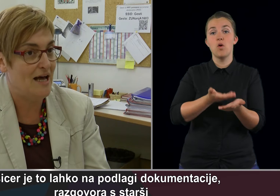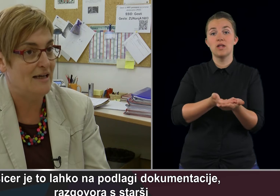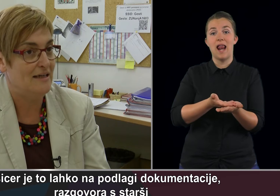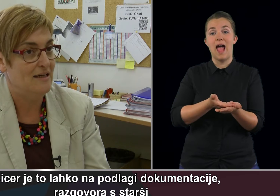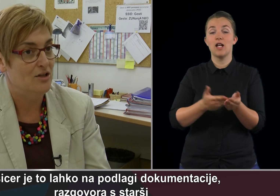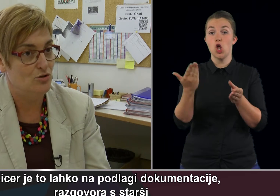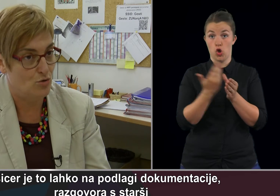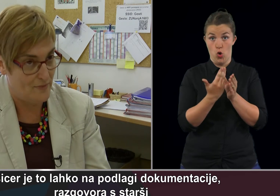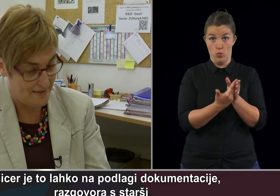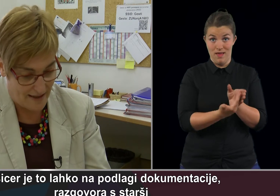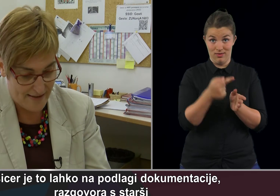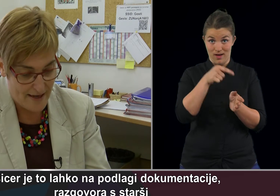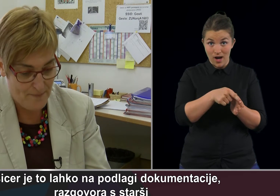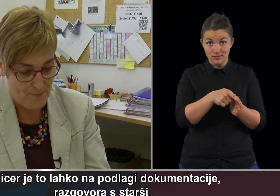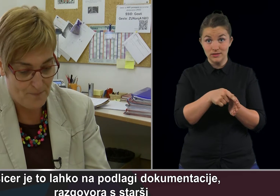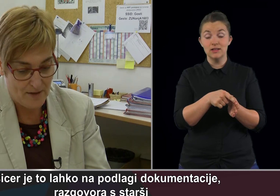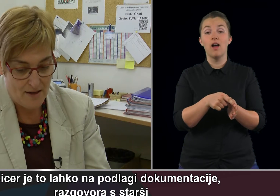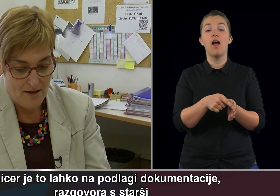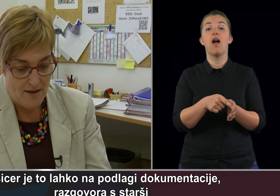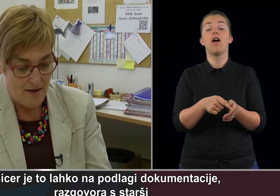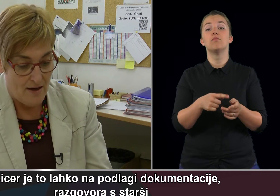na podlagi dokumentacije,